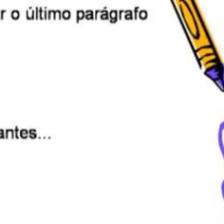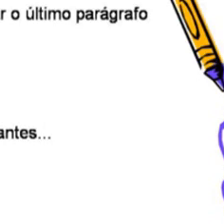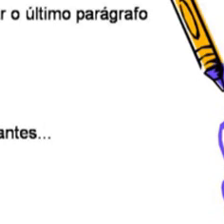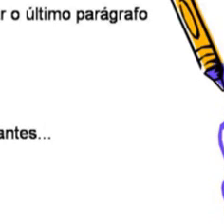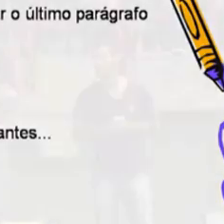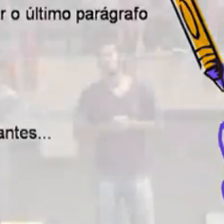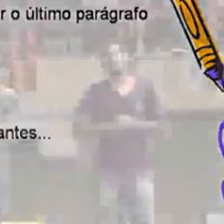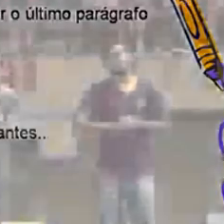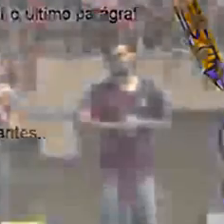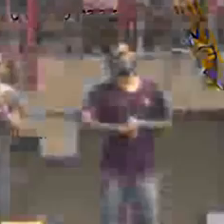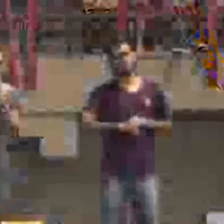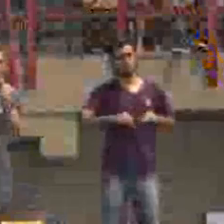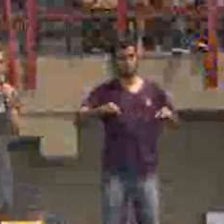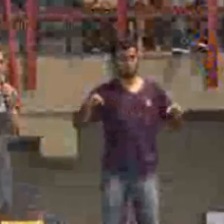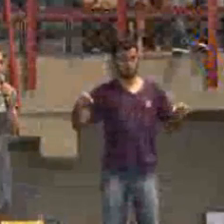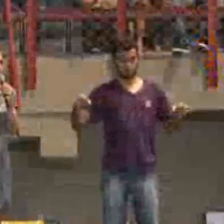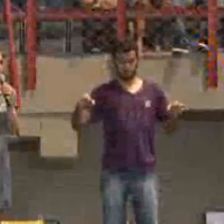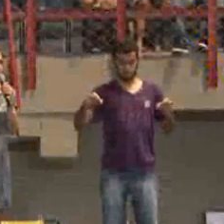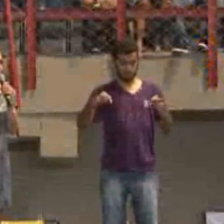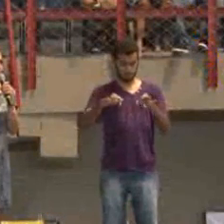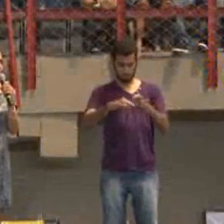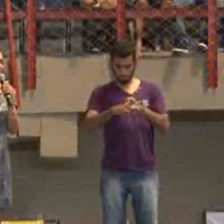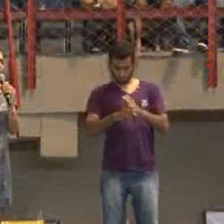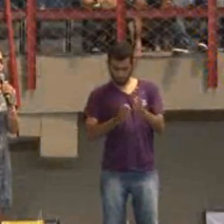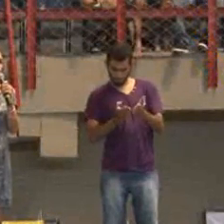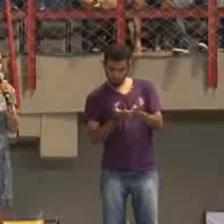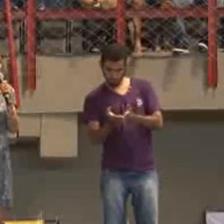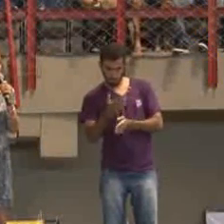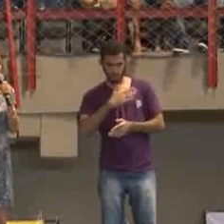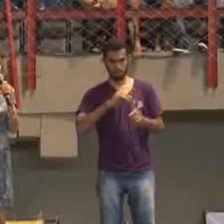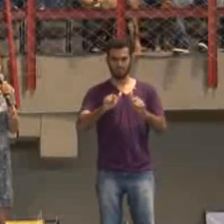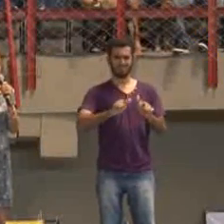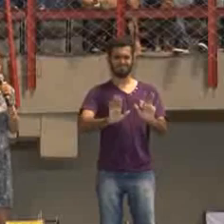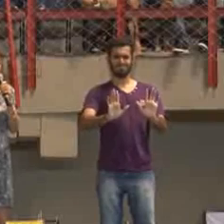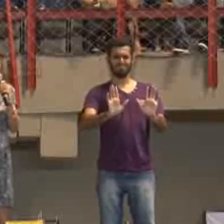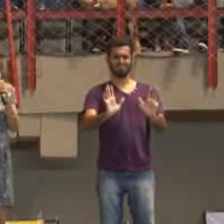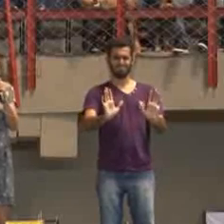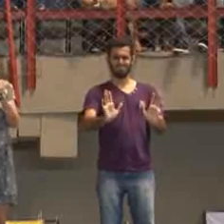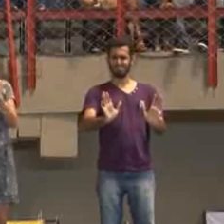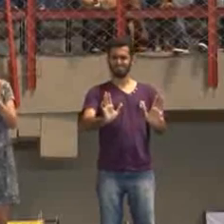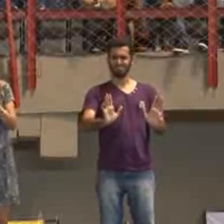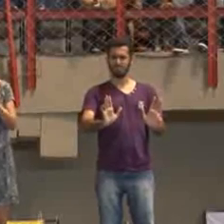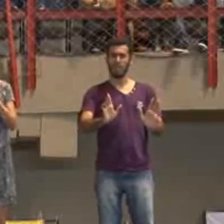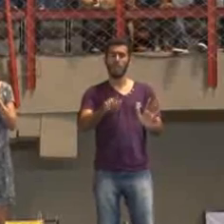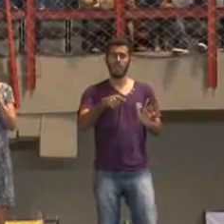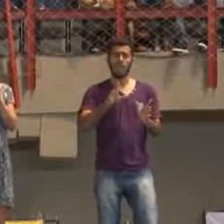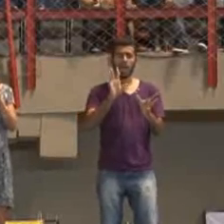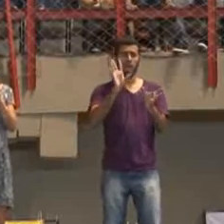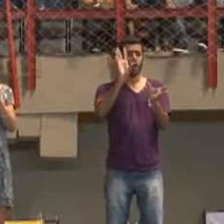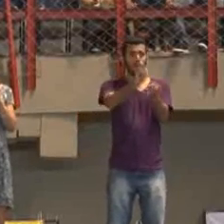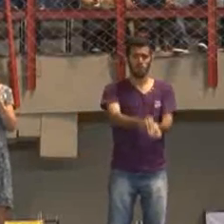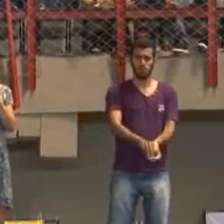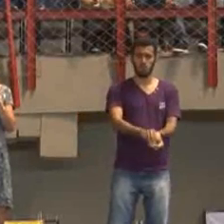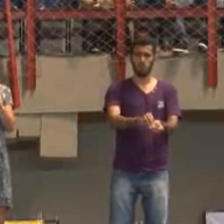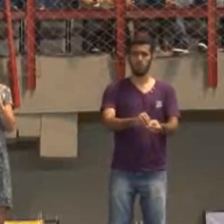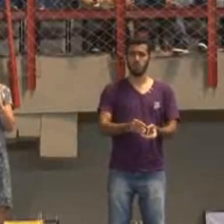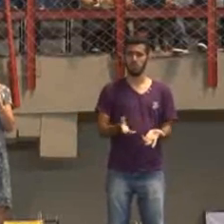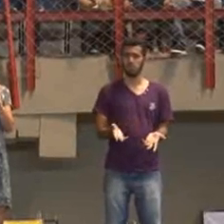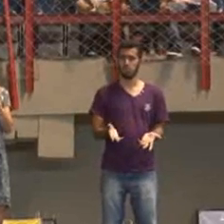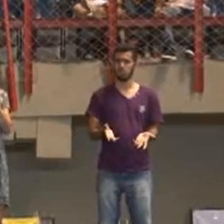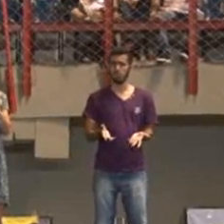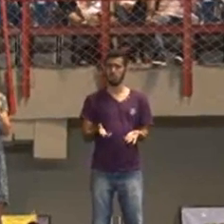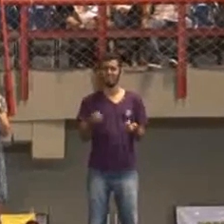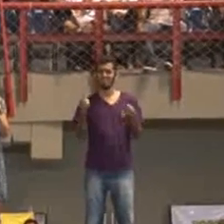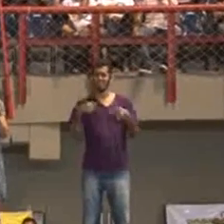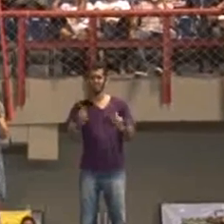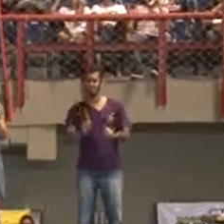Finalizando o meu trabalho, gente, é a conclusão. A gente já sabe que é a conclusão.